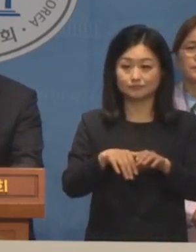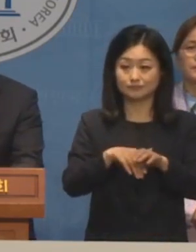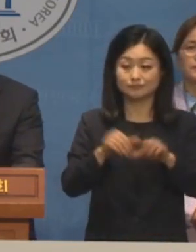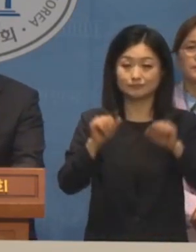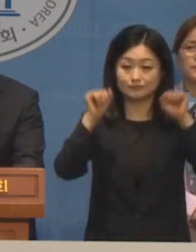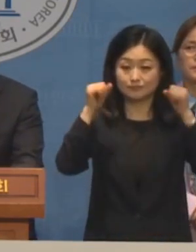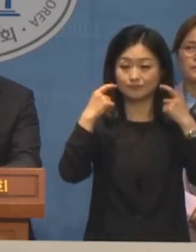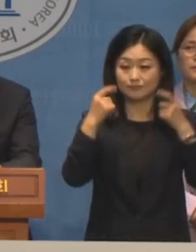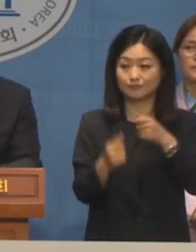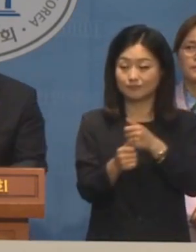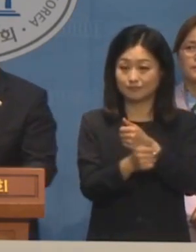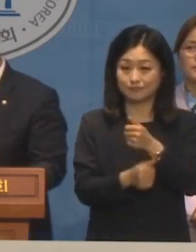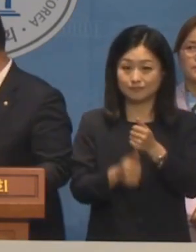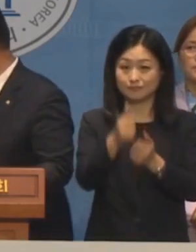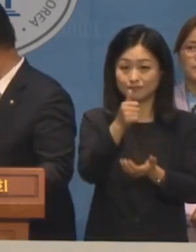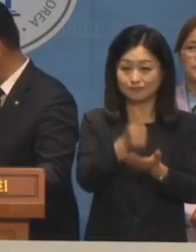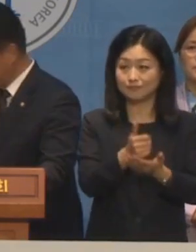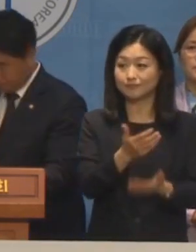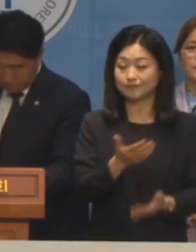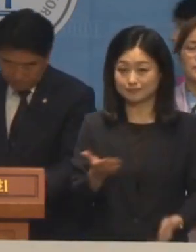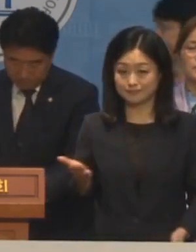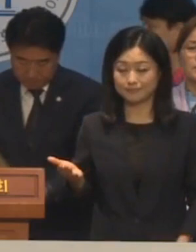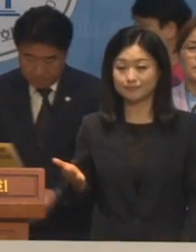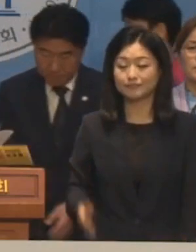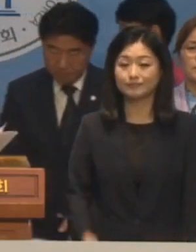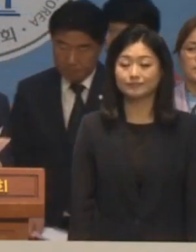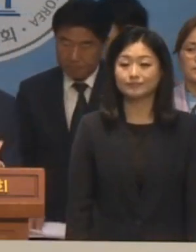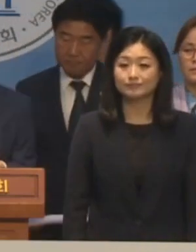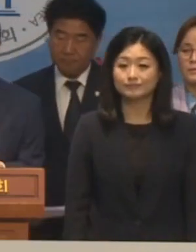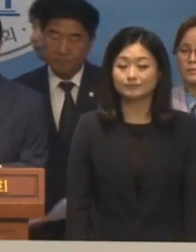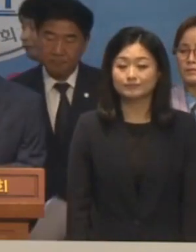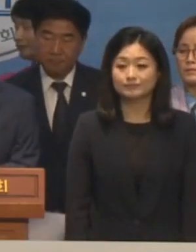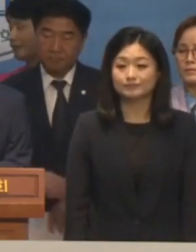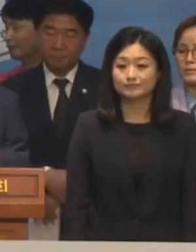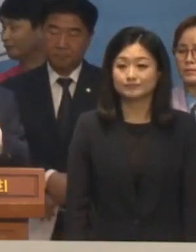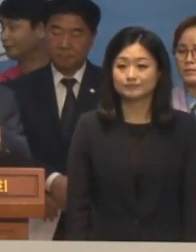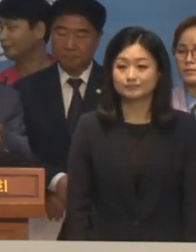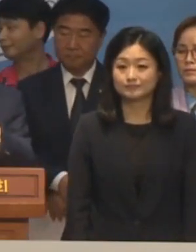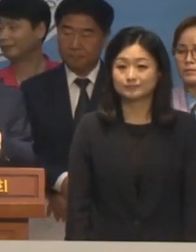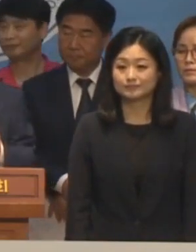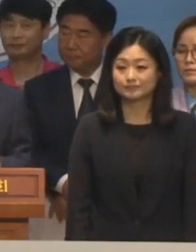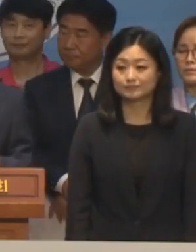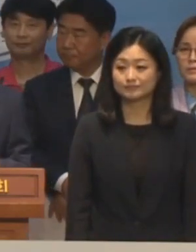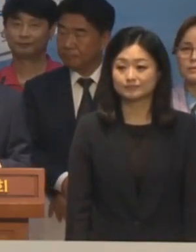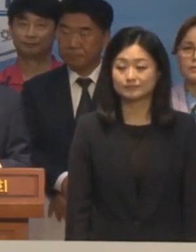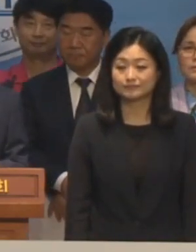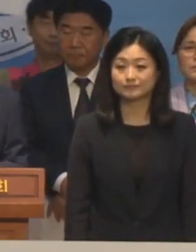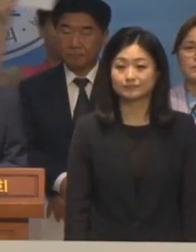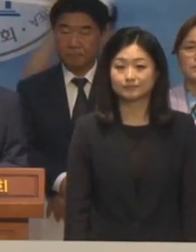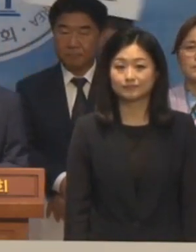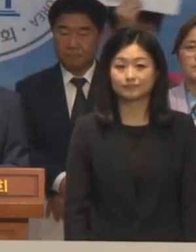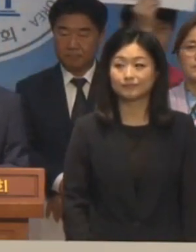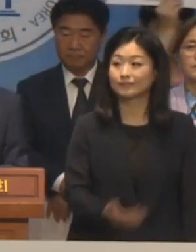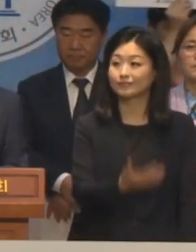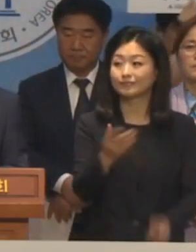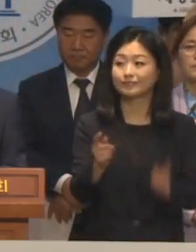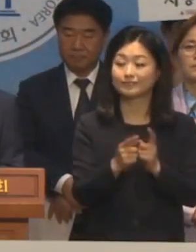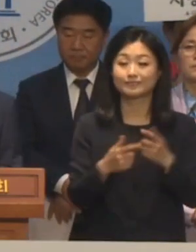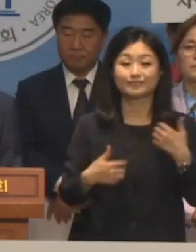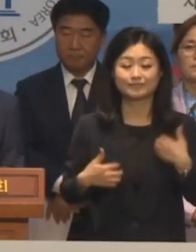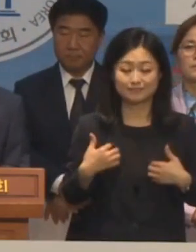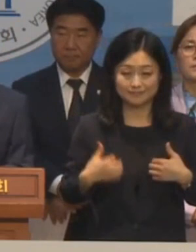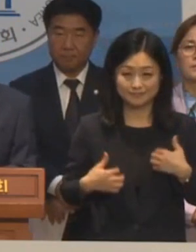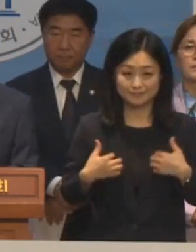말씀을 듣도록 하겠습니다. 언론인 여러분 반갑습니다.